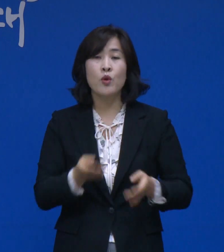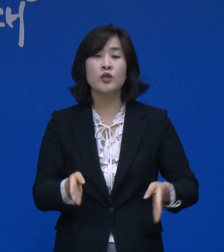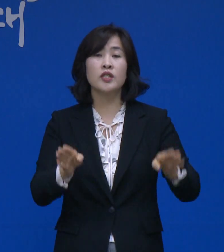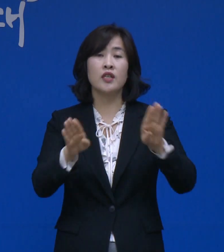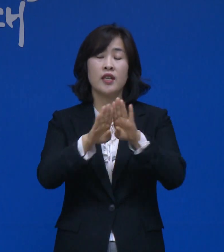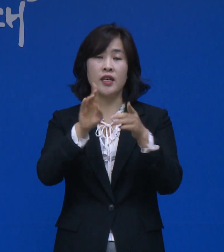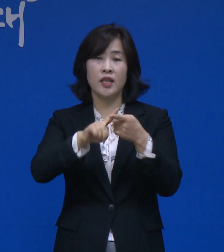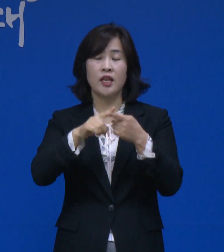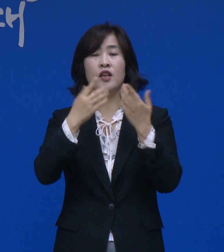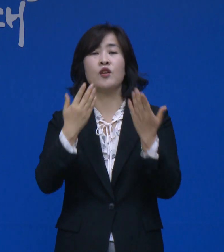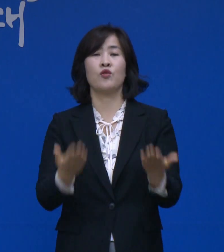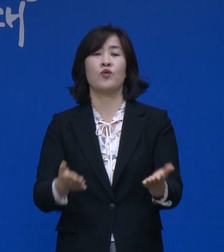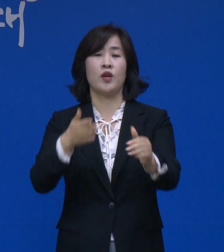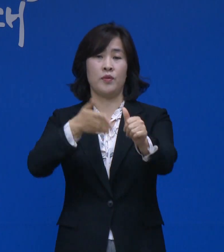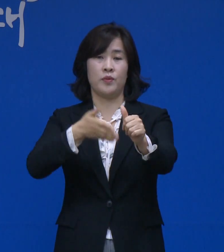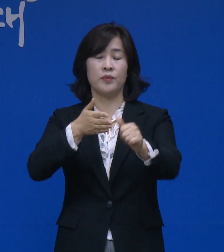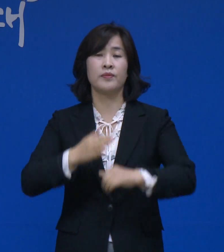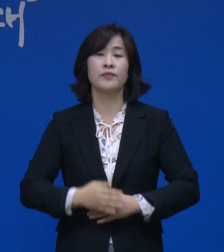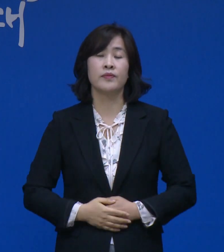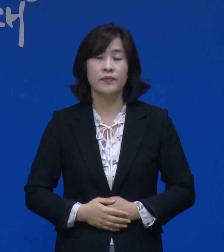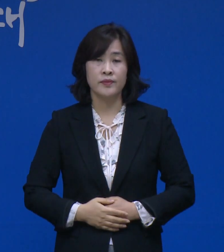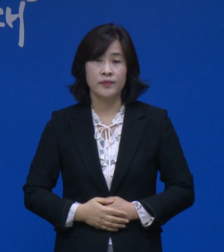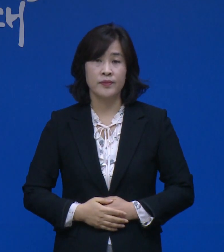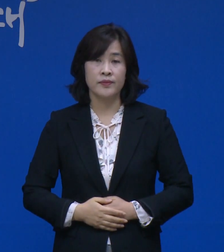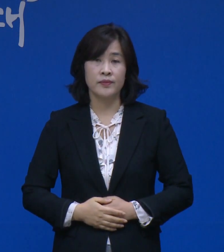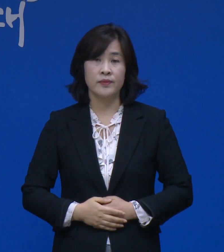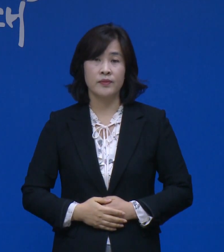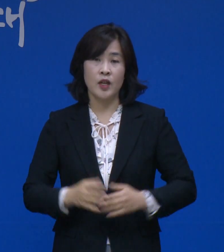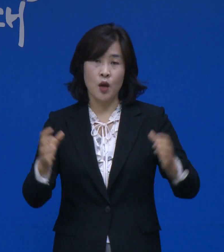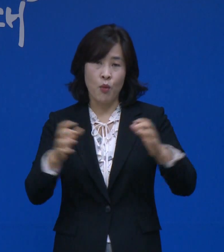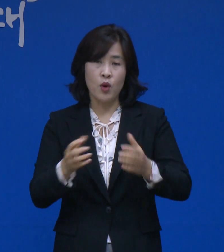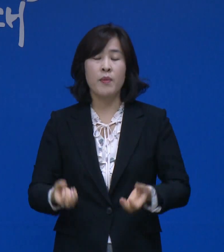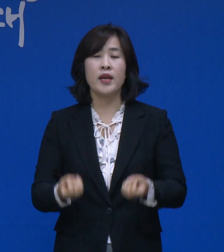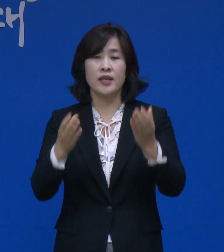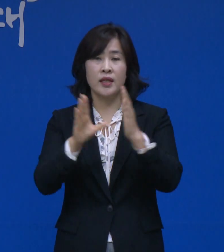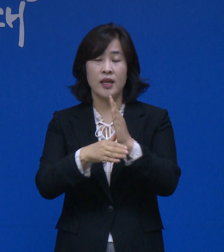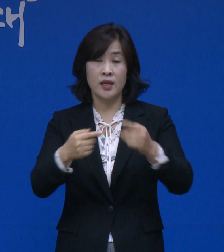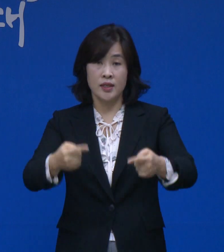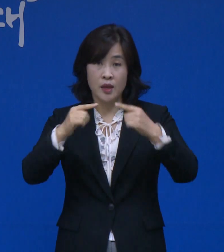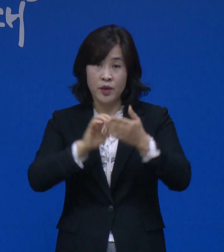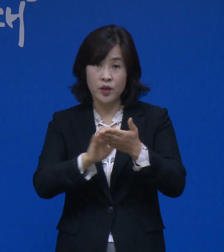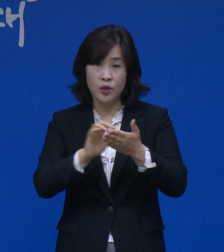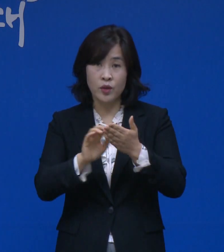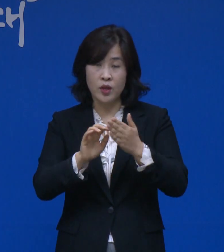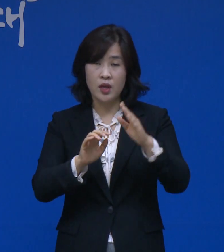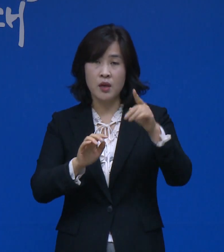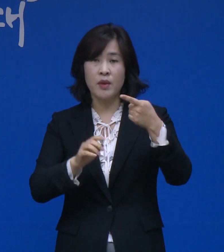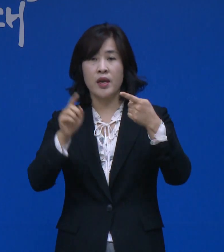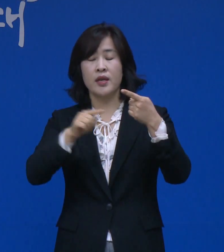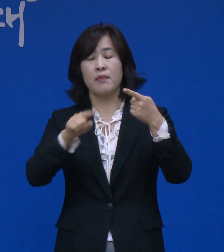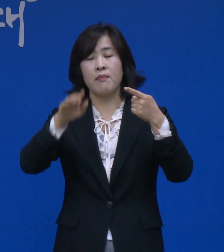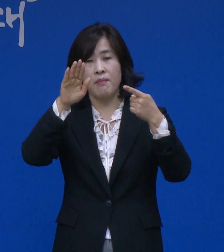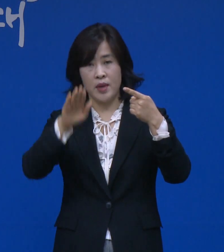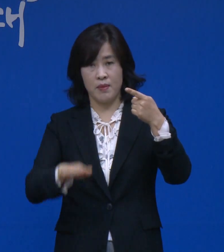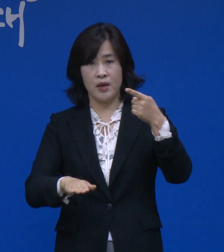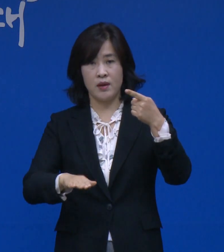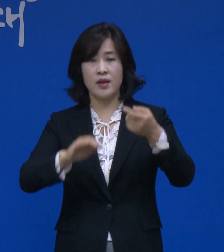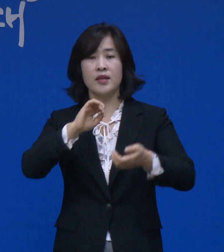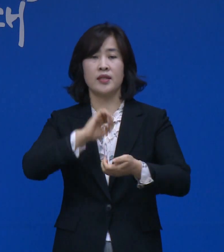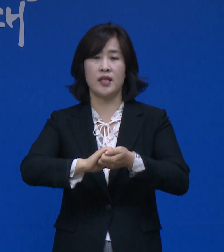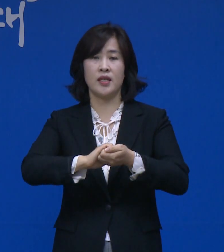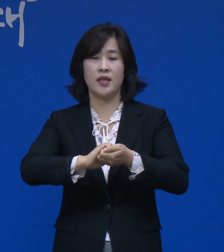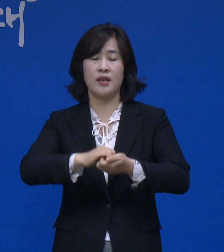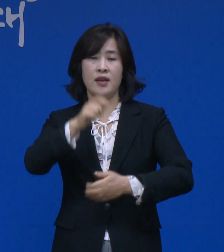사회복지시설에 대한 휴관을 권고합니다. 모임 행사 시 참여 인원을 100인 미만으로 할